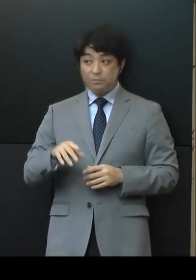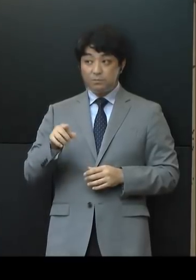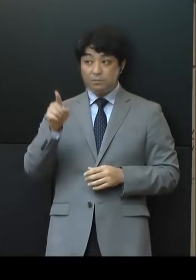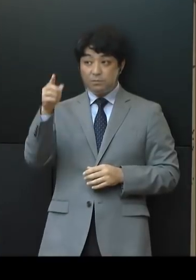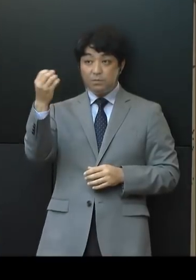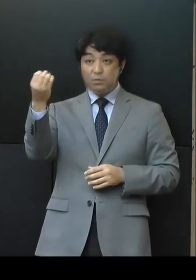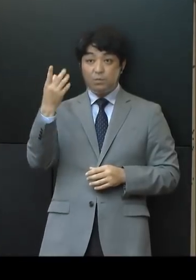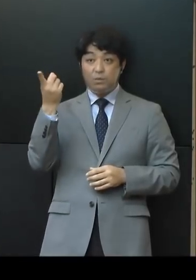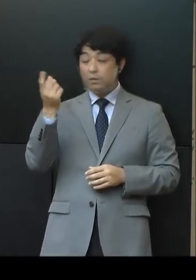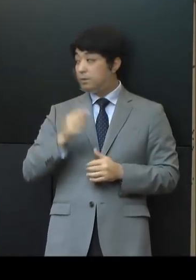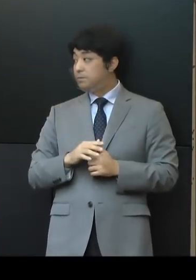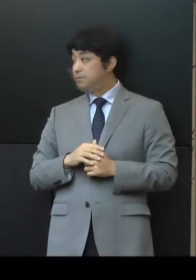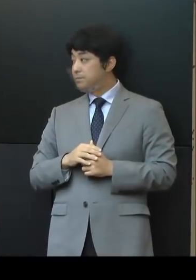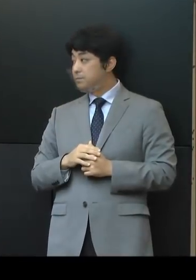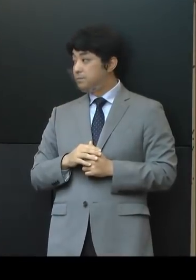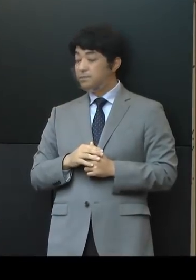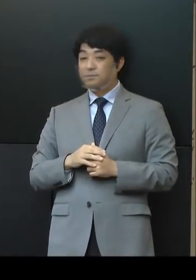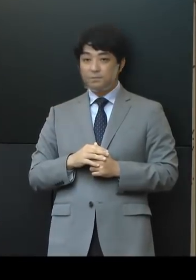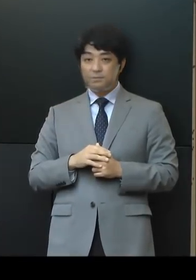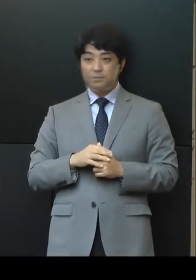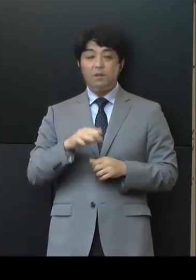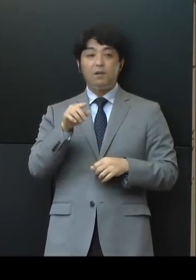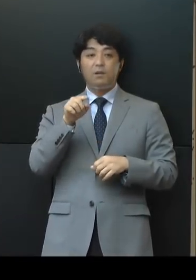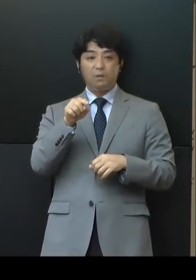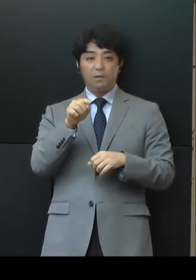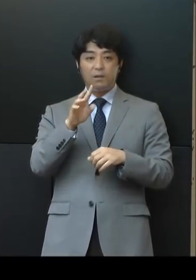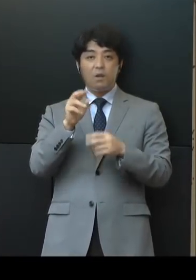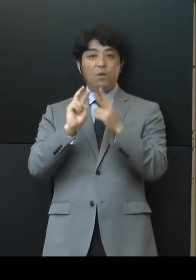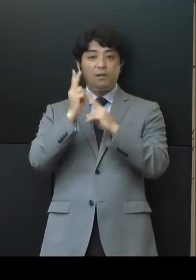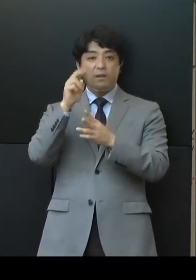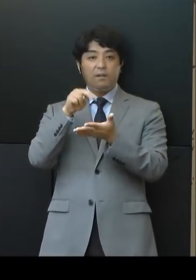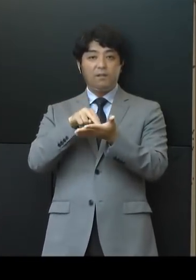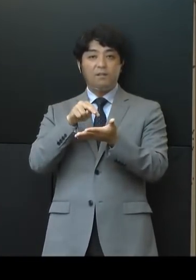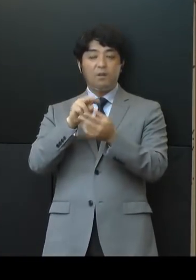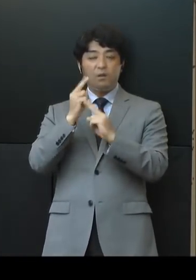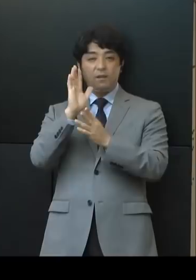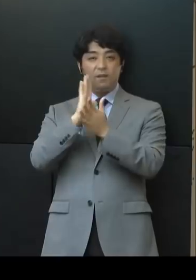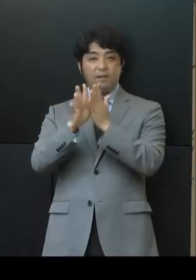時短の要請、要請、要請。